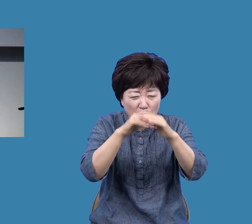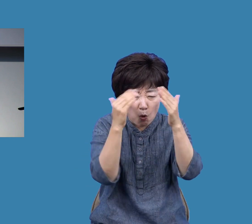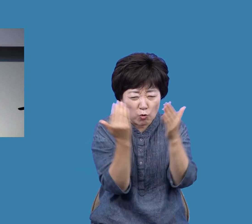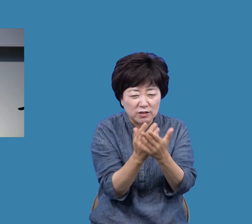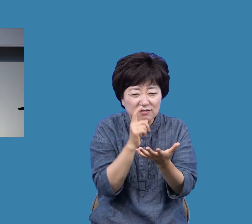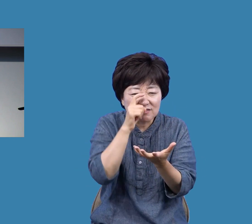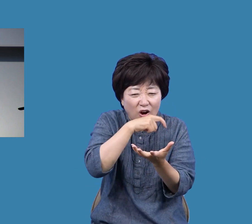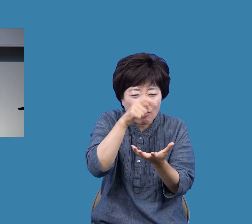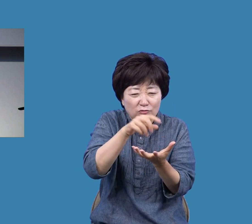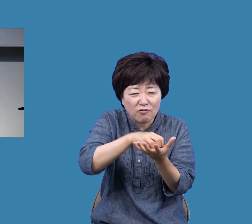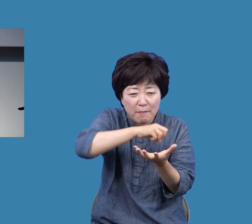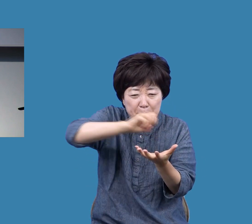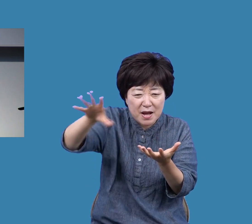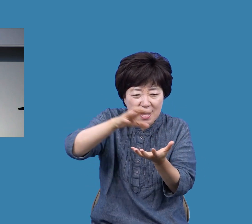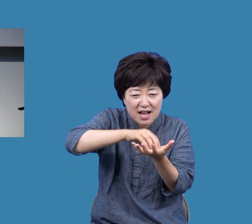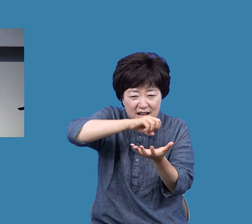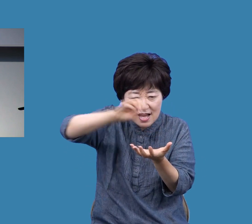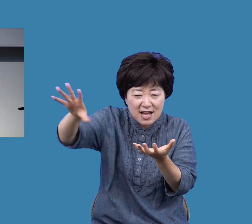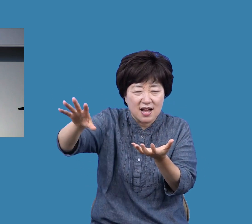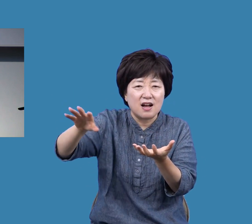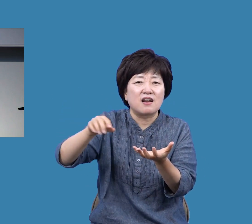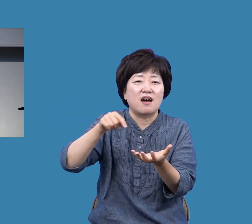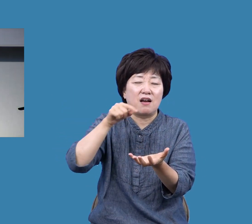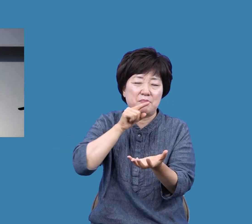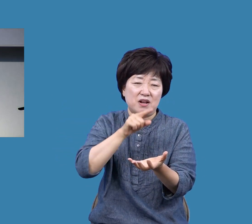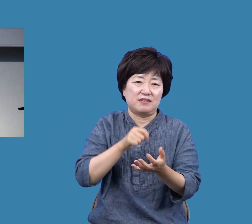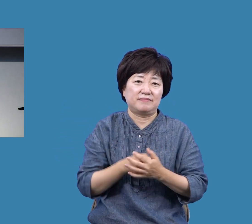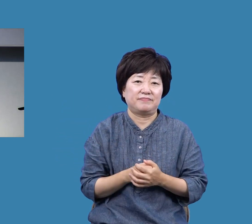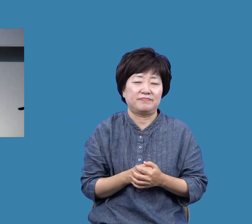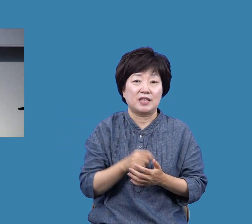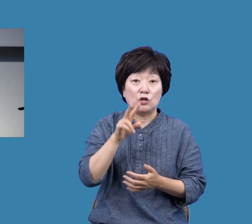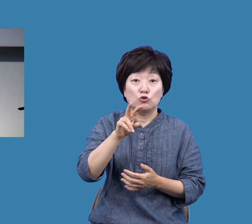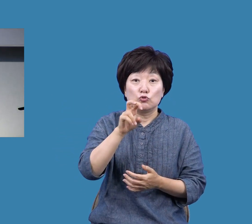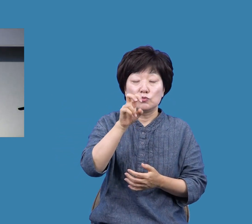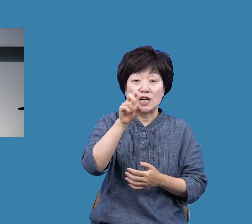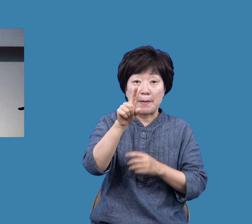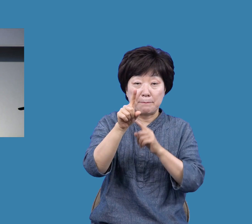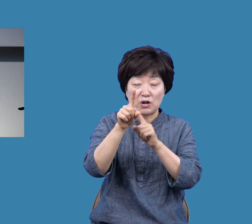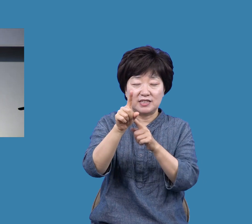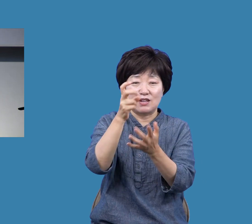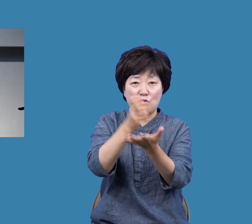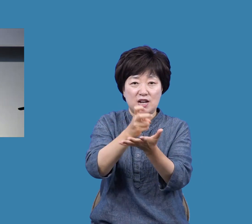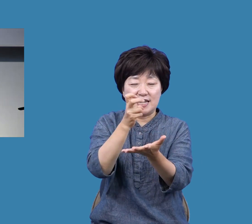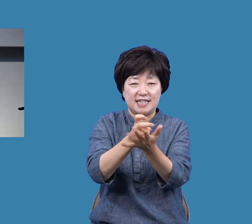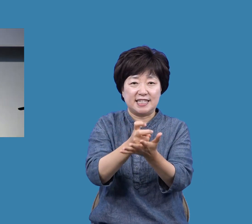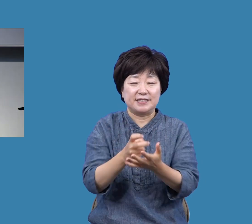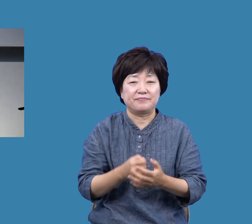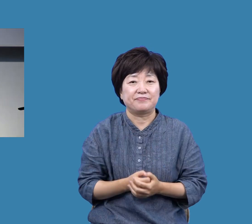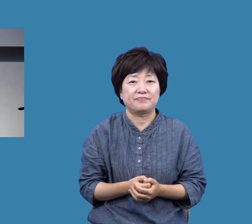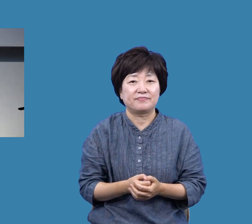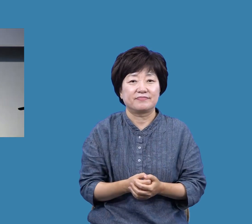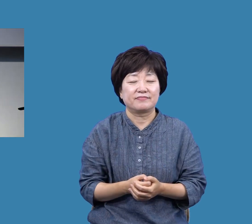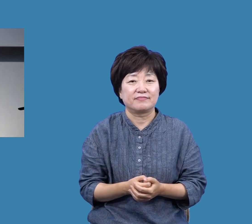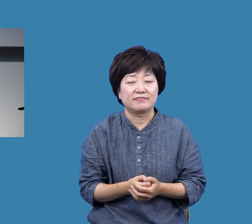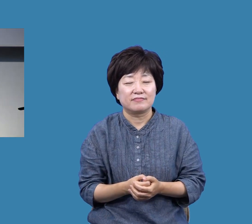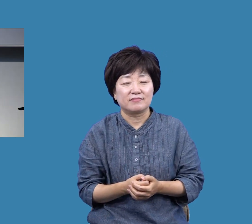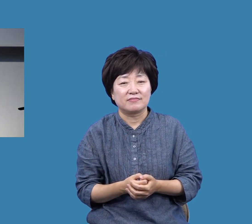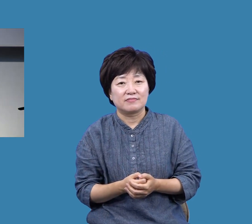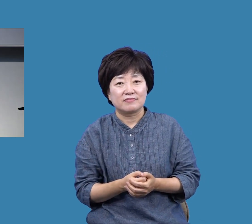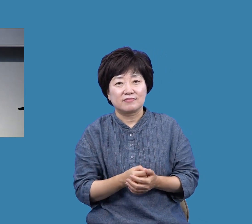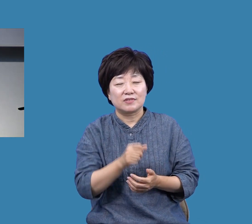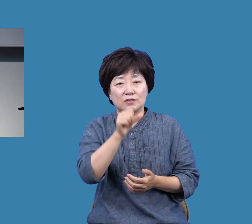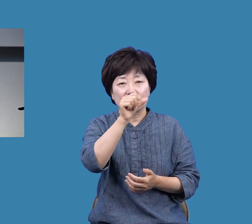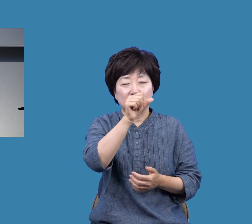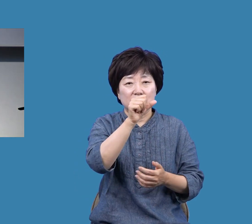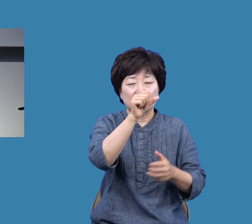제거하라는 거예요. 자, 21번째 원리입니다. 21번째 원리는 5장 6, 7, 8절 우리